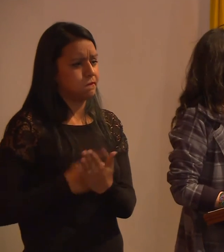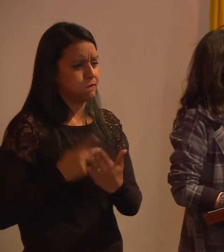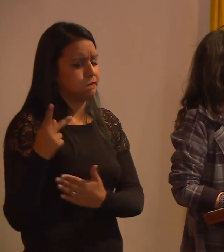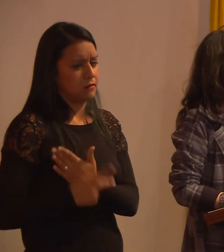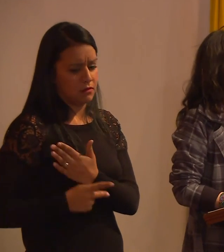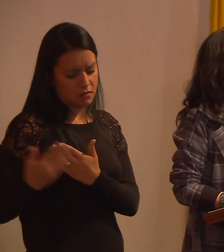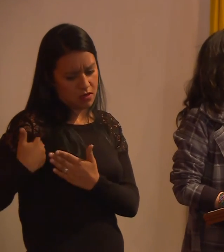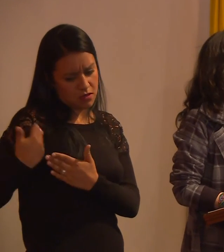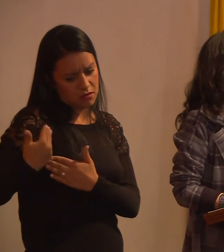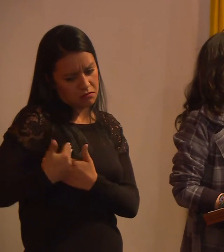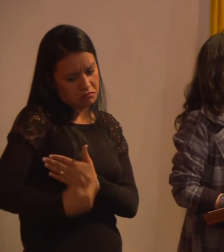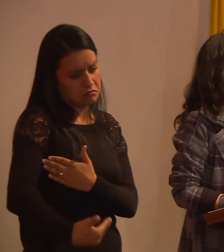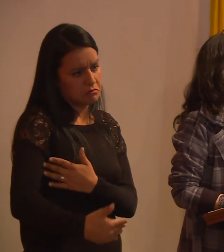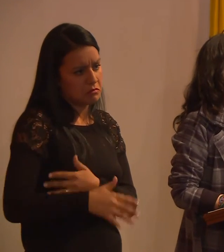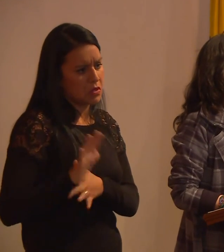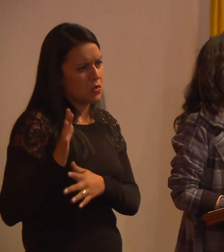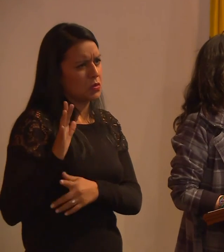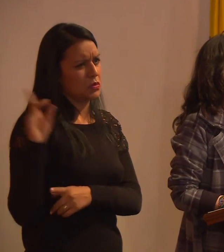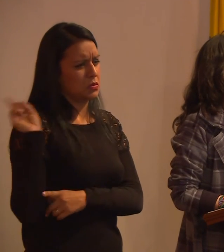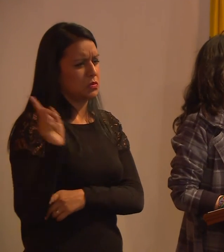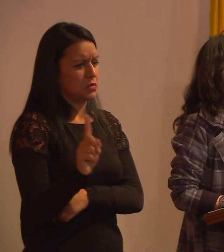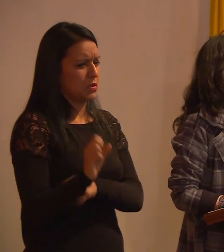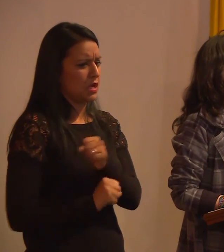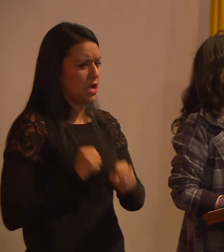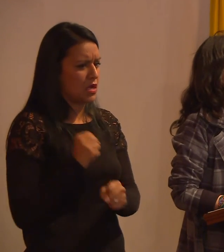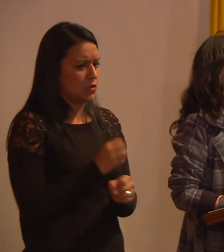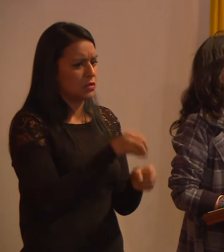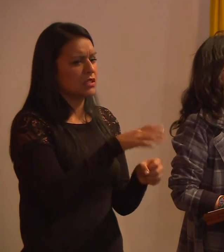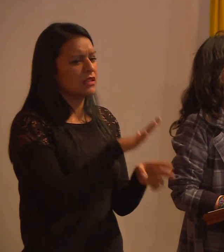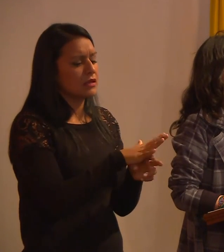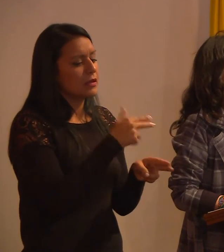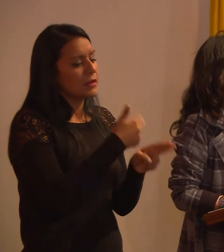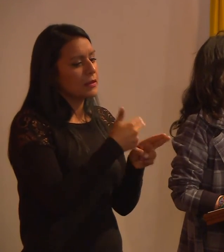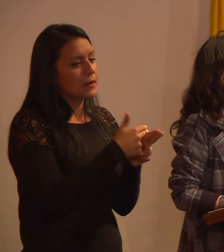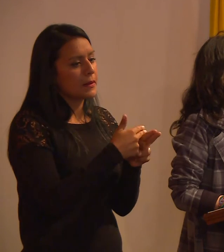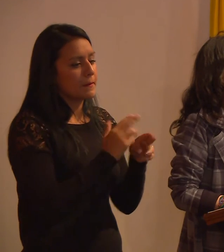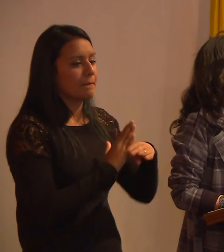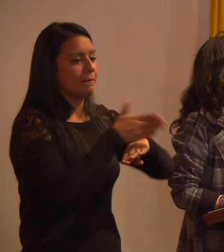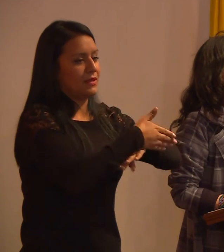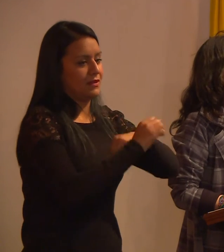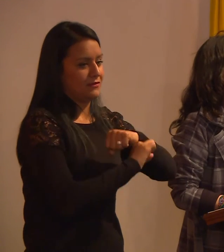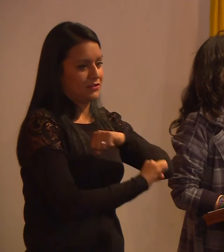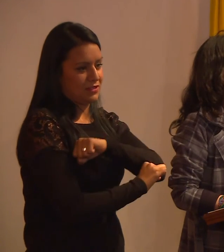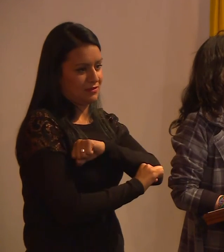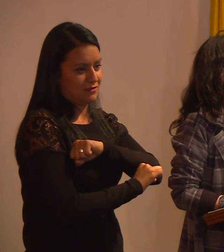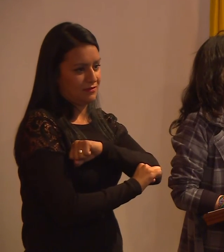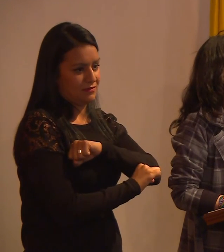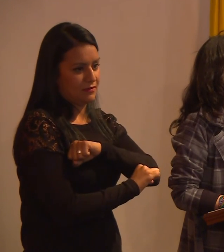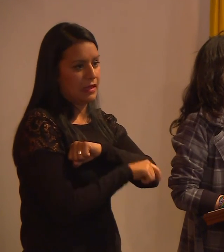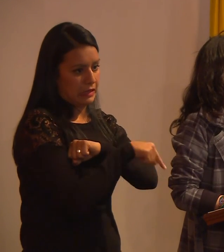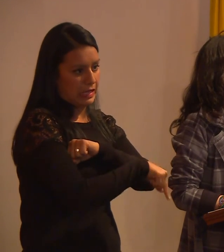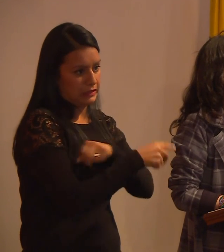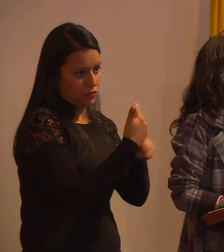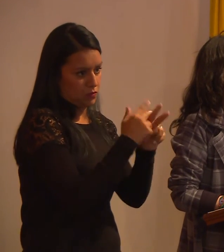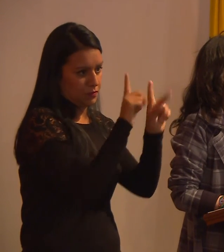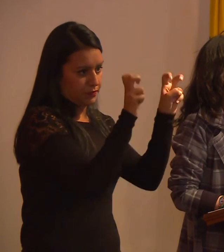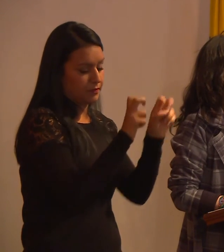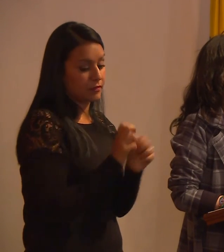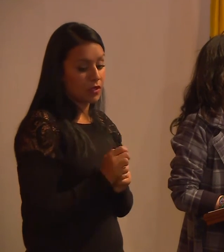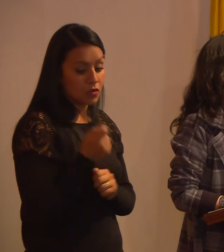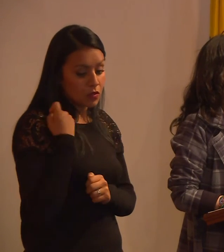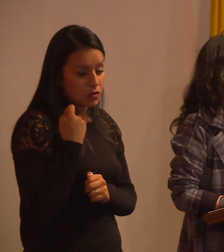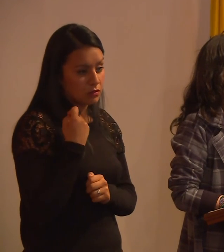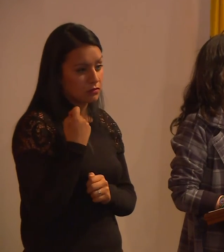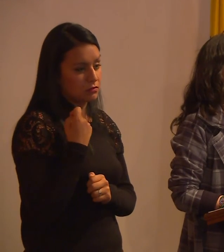que ha venido desarrollándose desde hace muchos años en el distrito que se llama Media Fortalecida, y el 18 de enero de este año, que nos